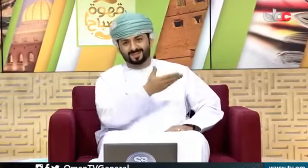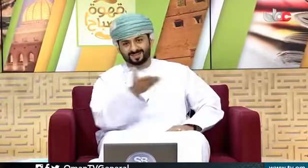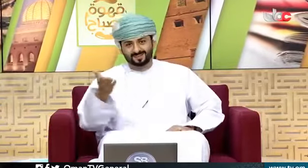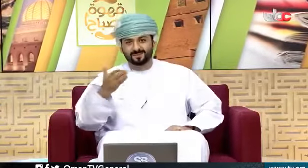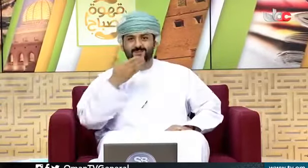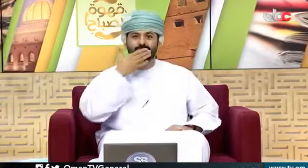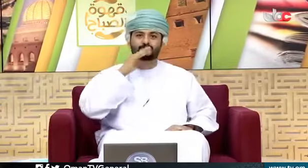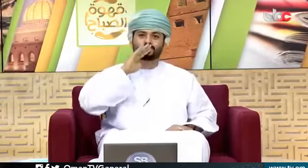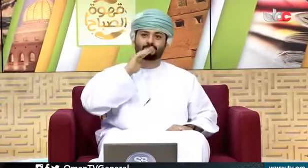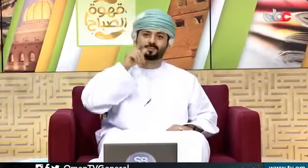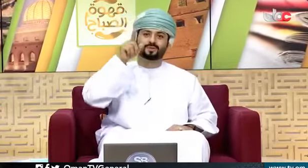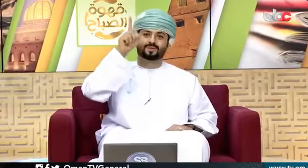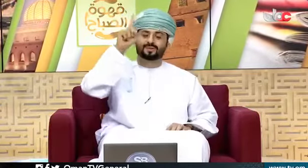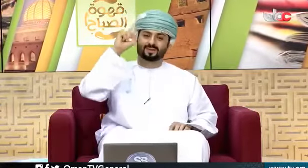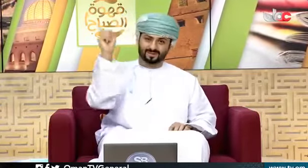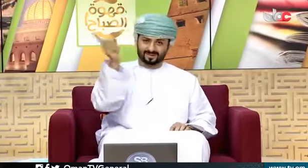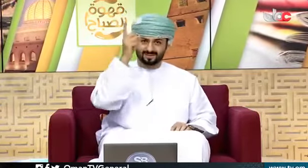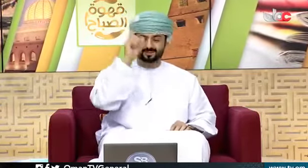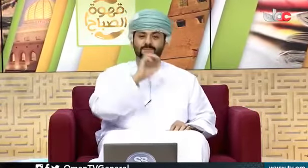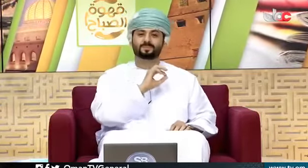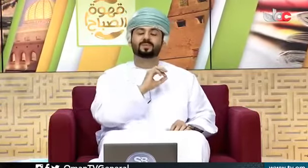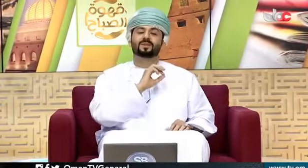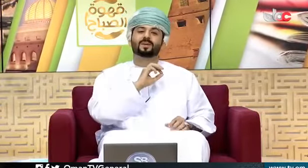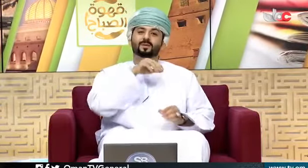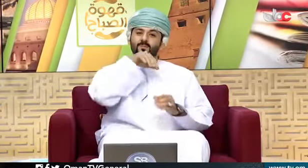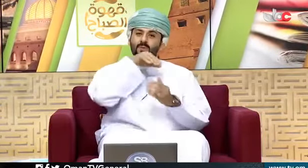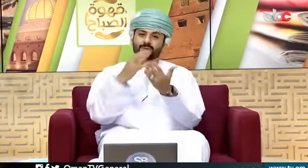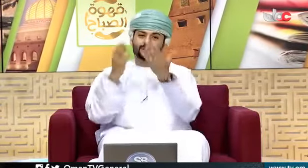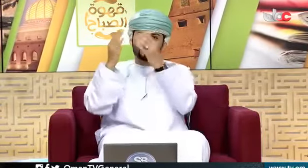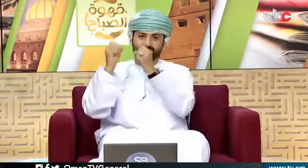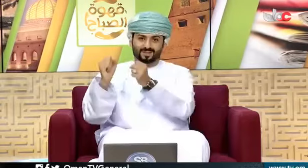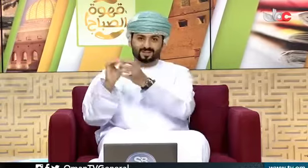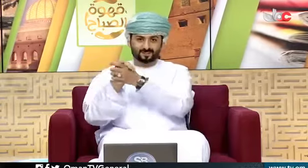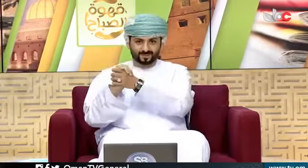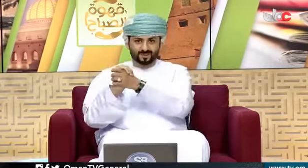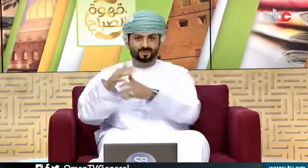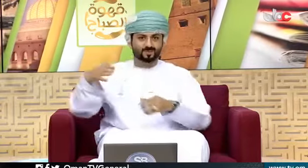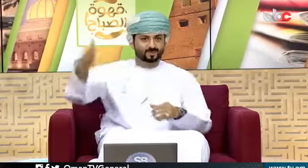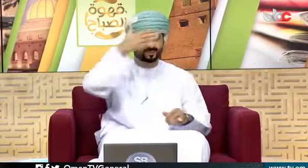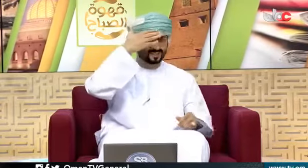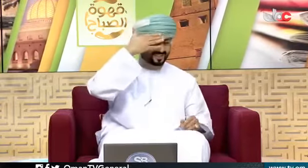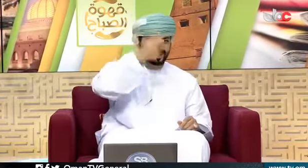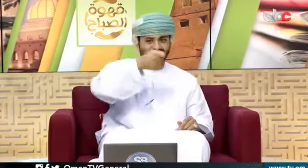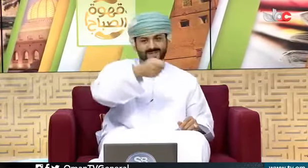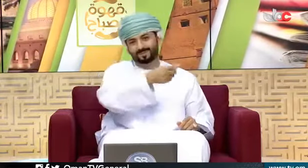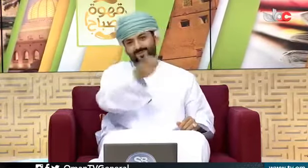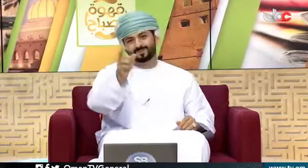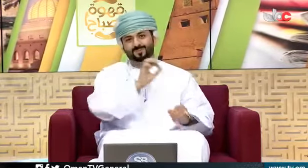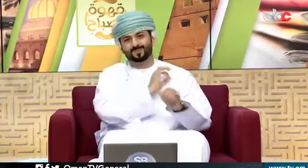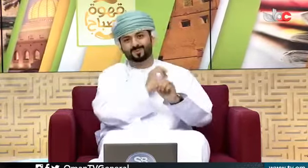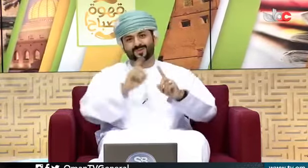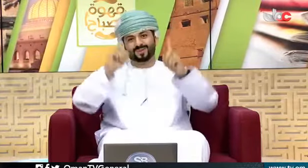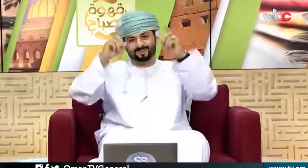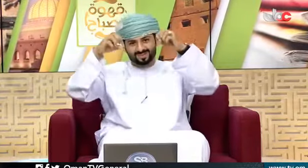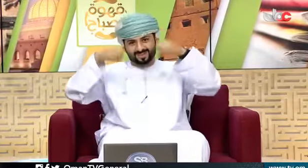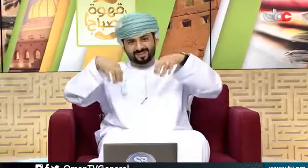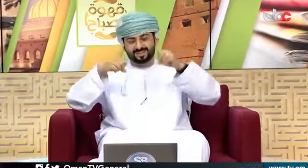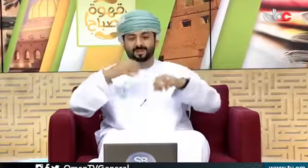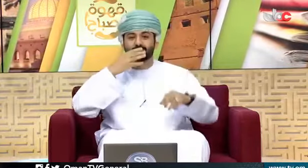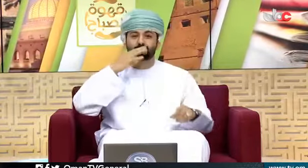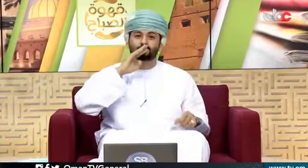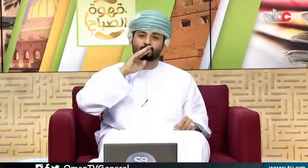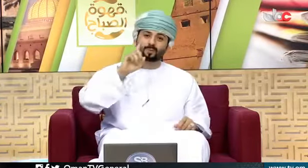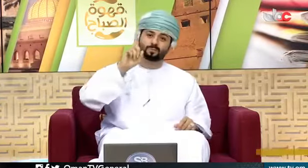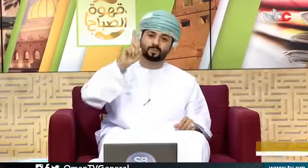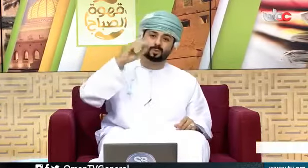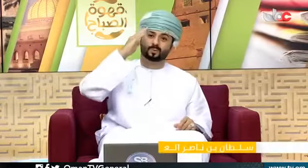بسم الله الرحمن الرحيم، والحمد لله رب العالمين، والصلاة والسلام على رسول الله. السلام عليكم ورحمة الله